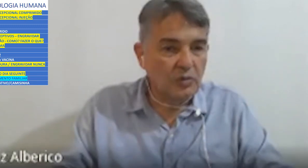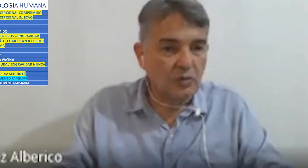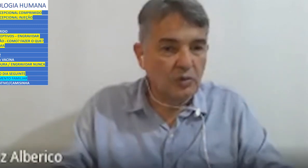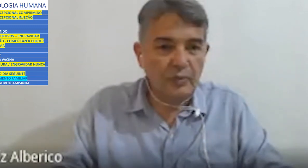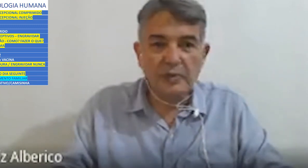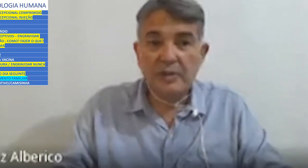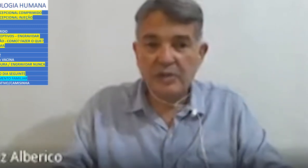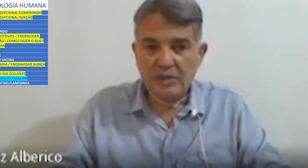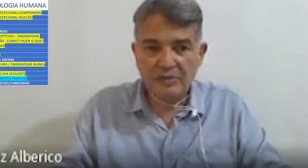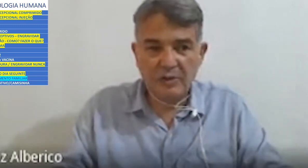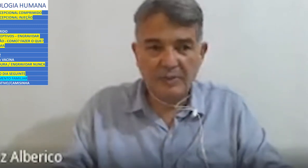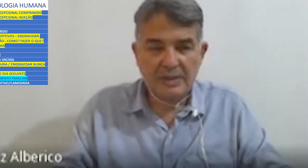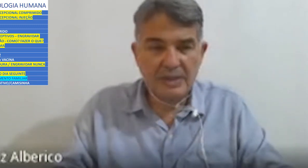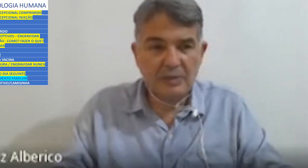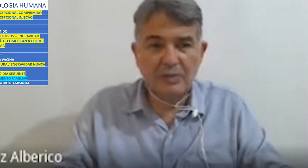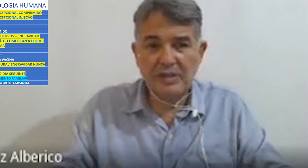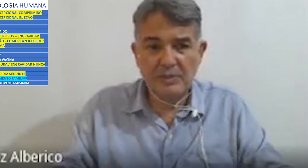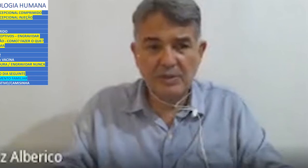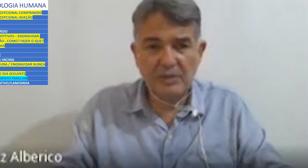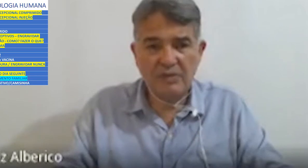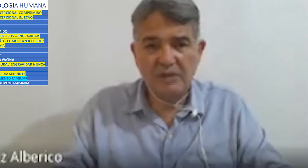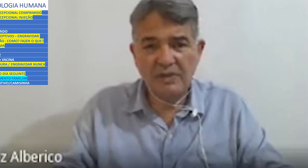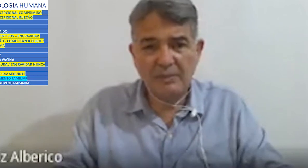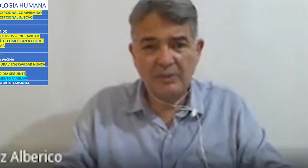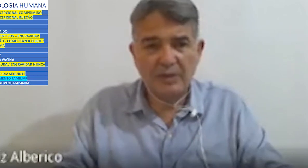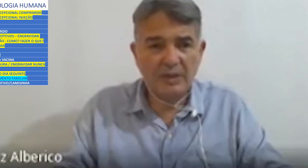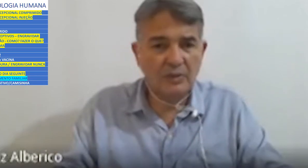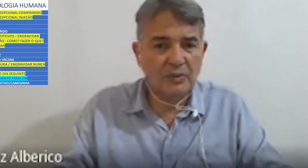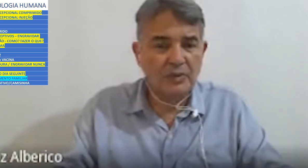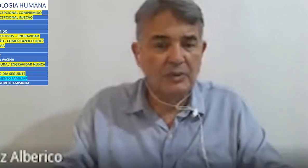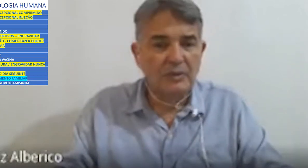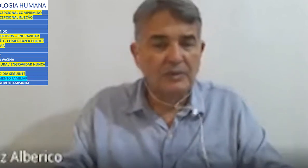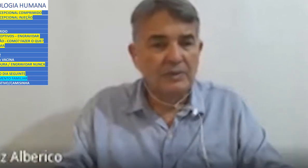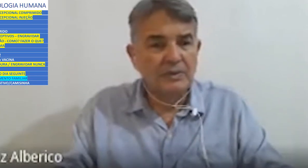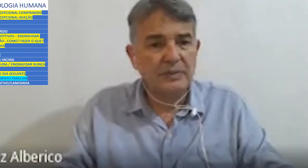O comprimido a gente já viu lá para cima, contraceptivos, engravidar, poder não.